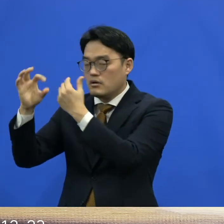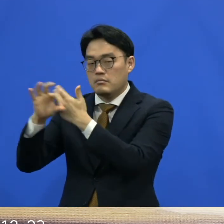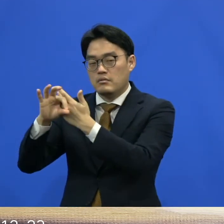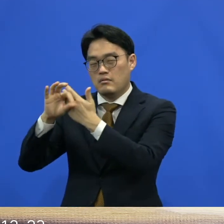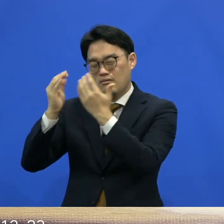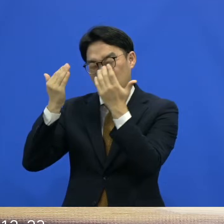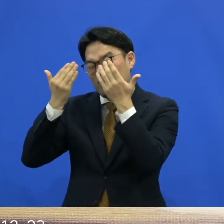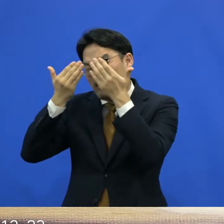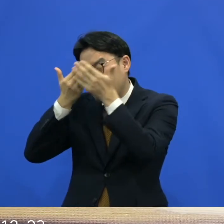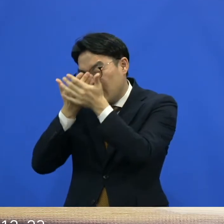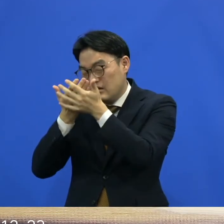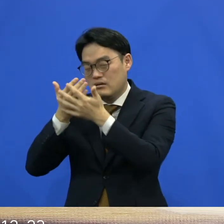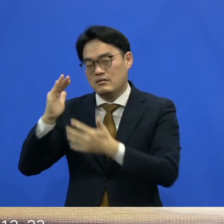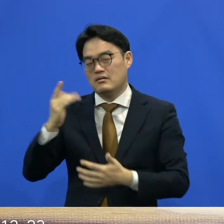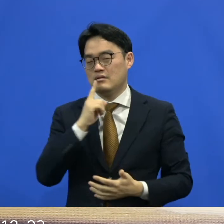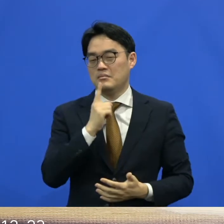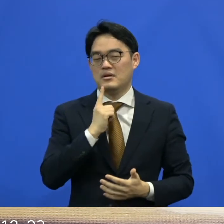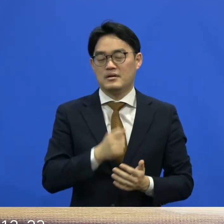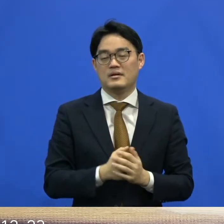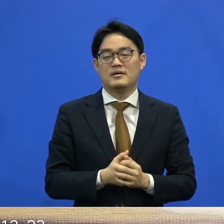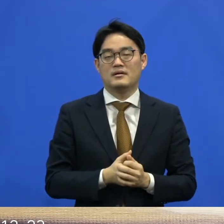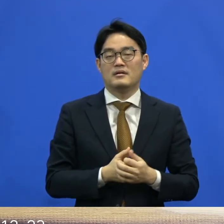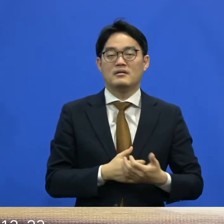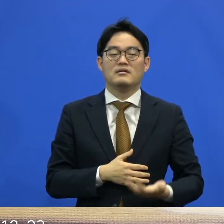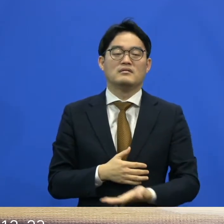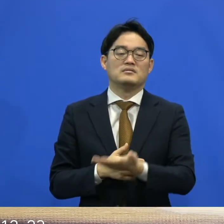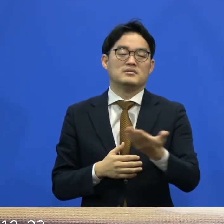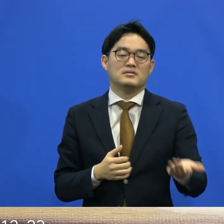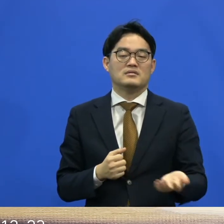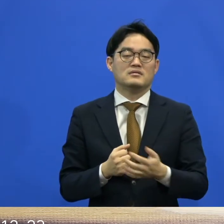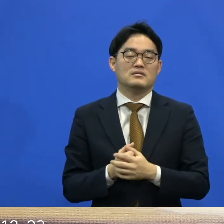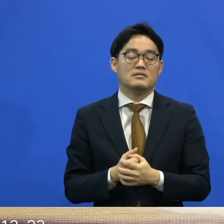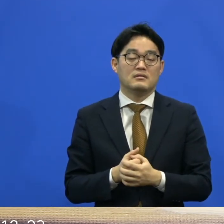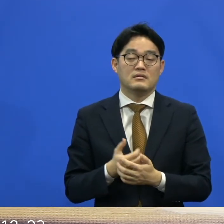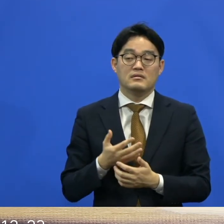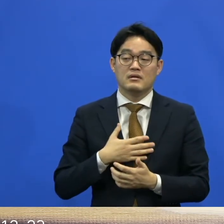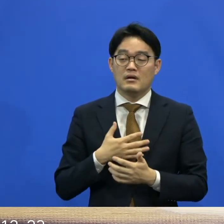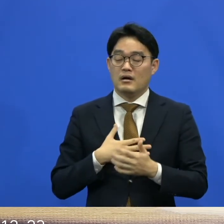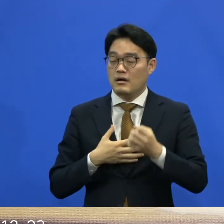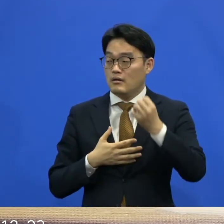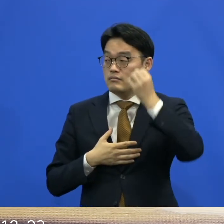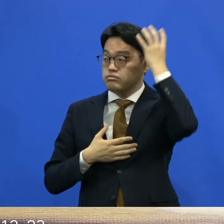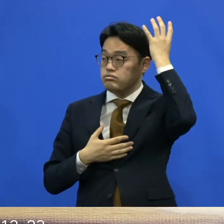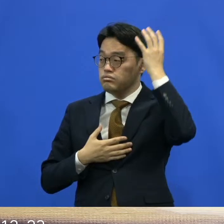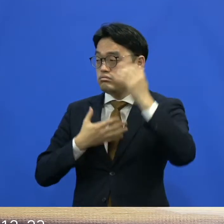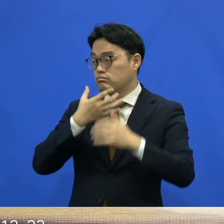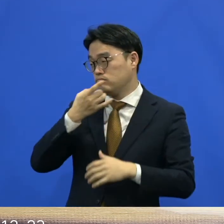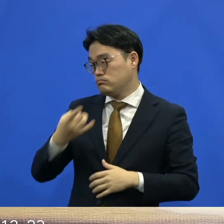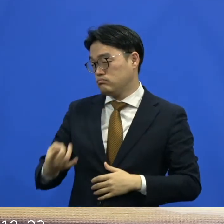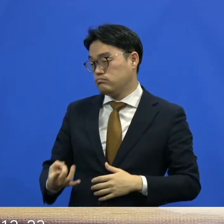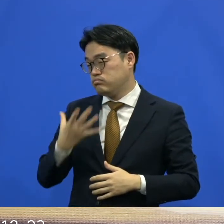여러분, 잊혀진 것도 불행해요. 근데 버려진 것은 더 불행해요.